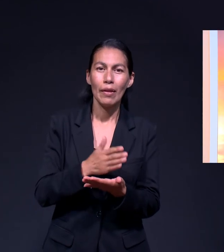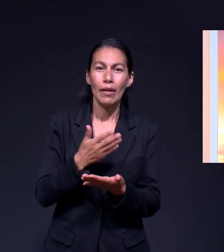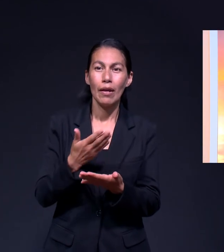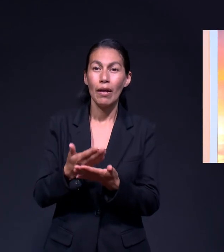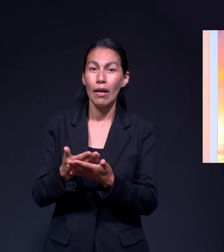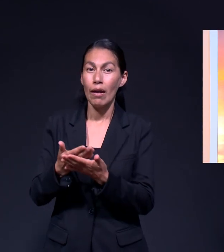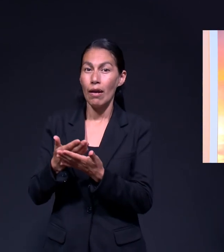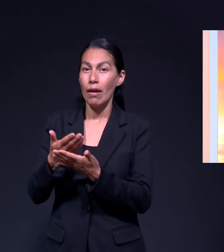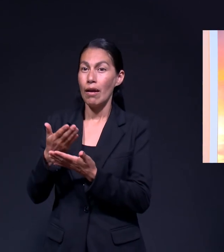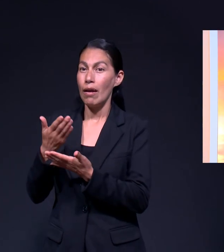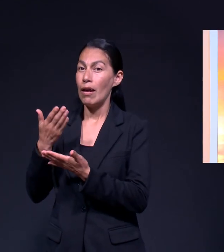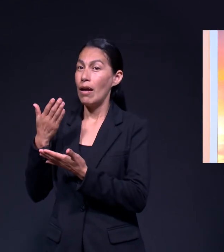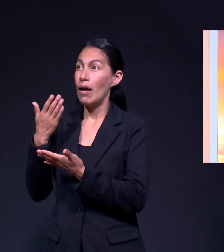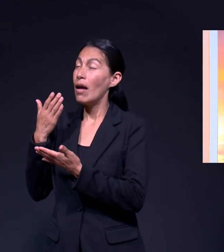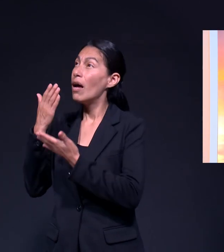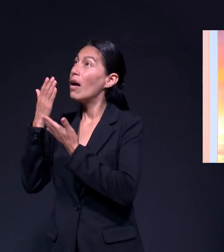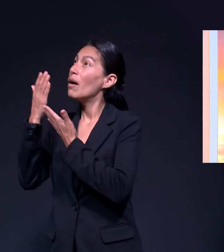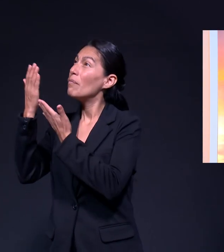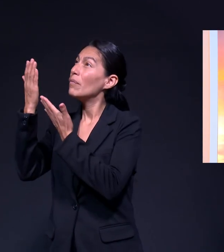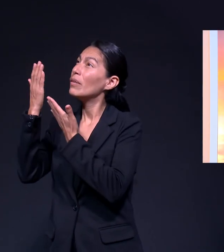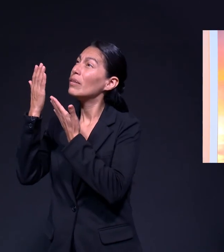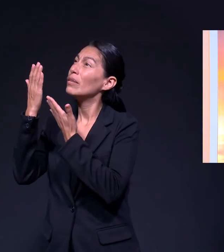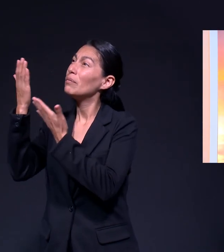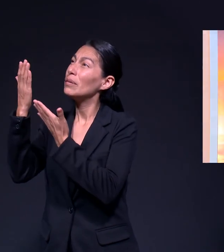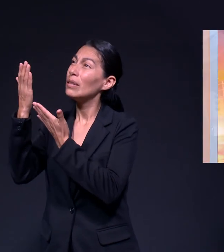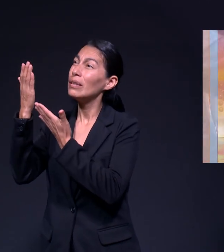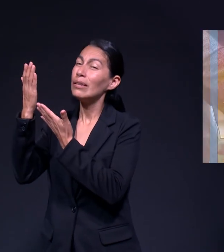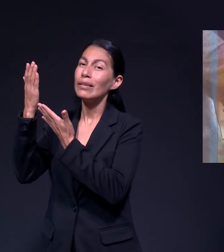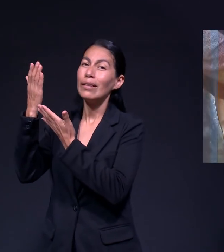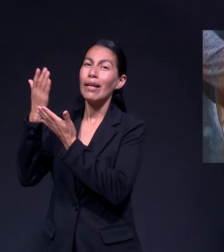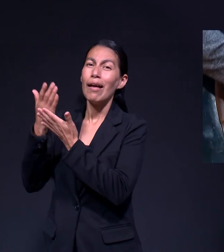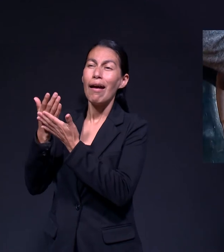una salida construido